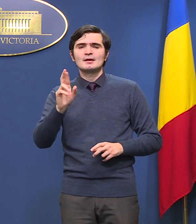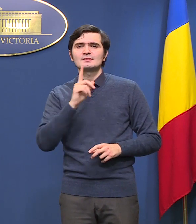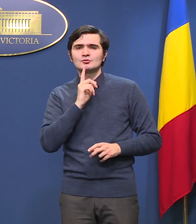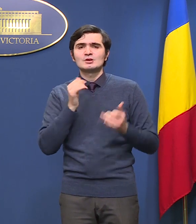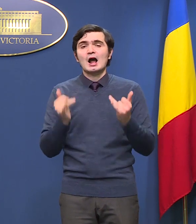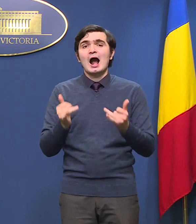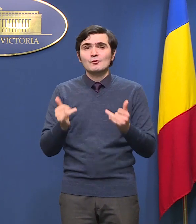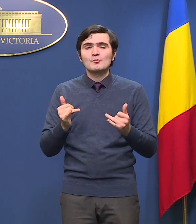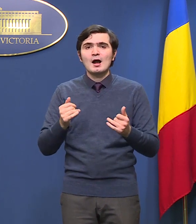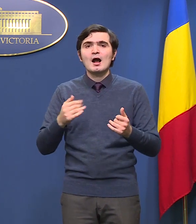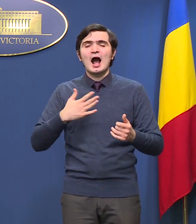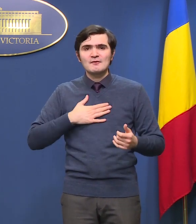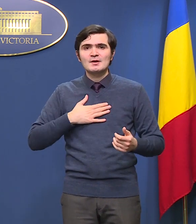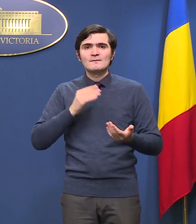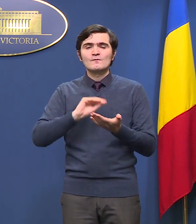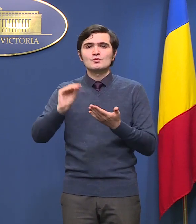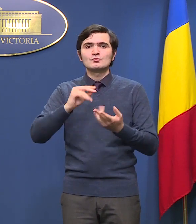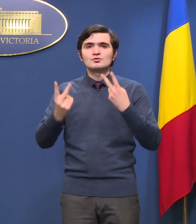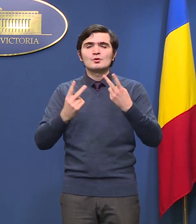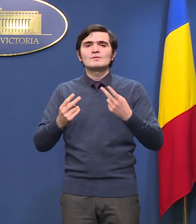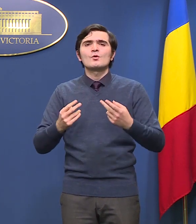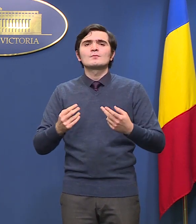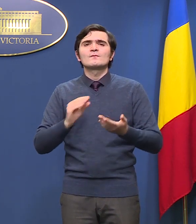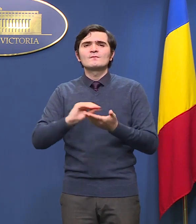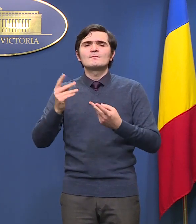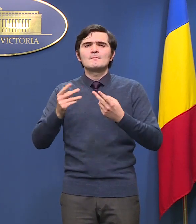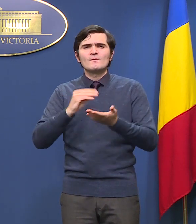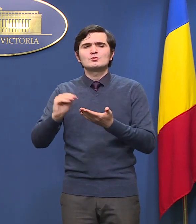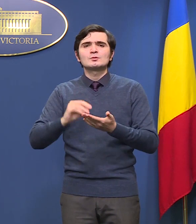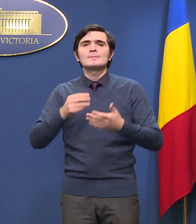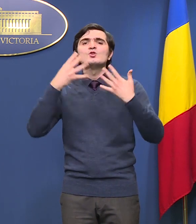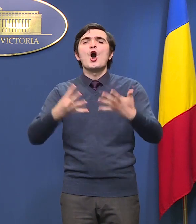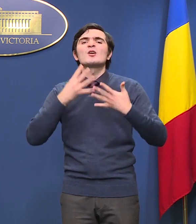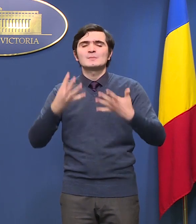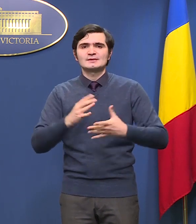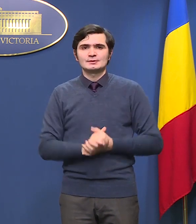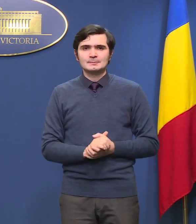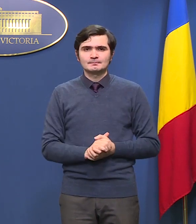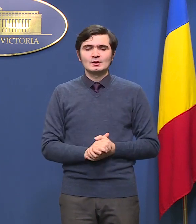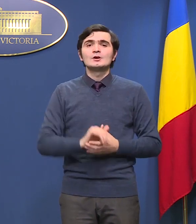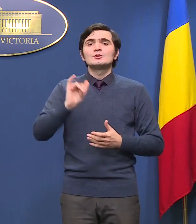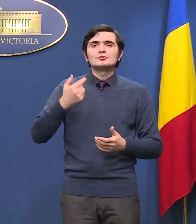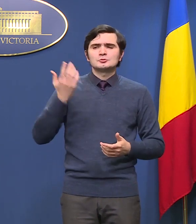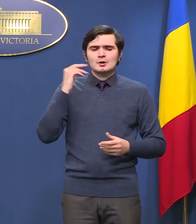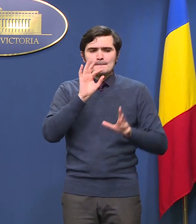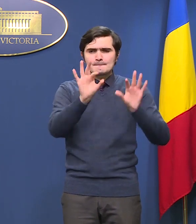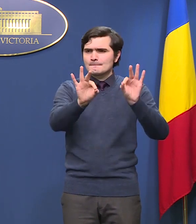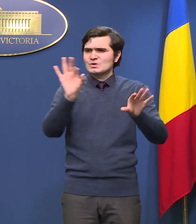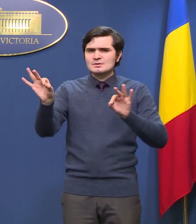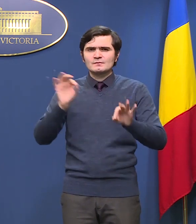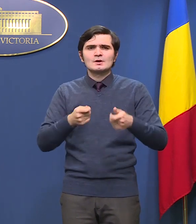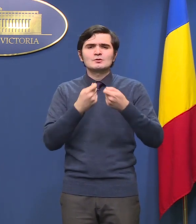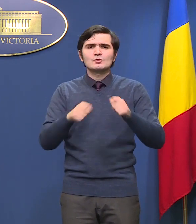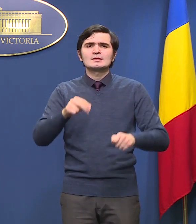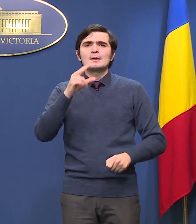în funcțiune 19. Am identificat toate PCR-urile pe care le putem pune în